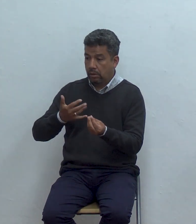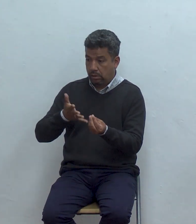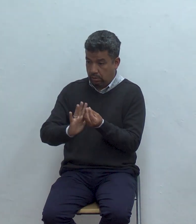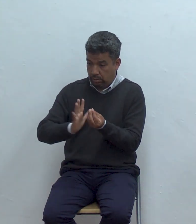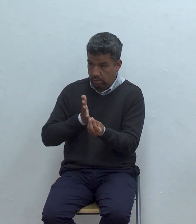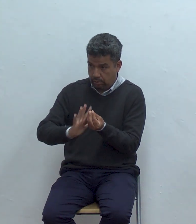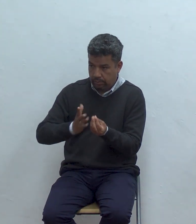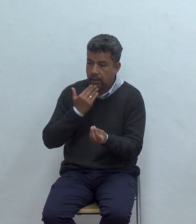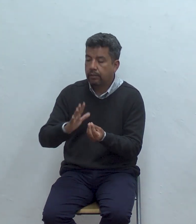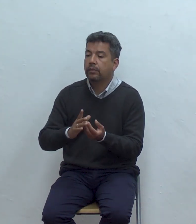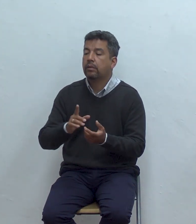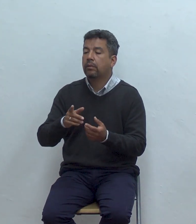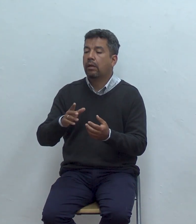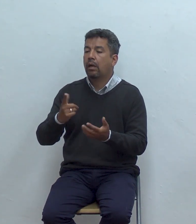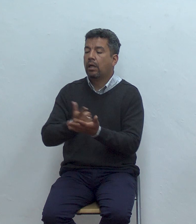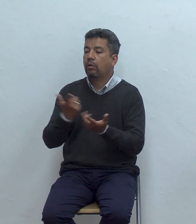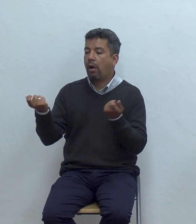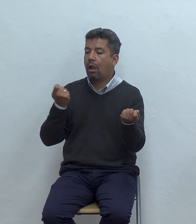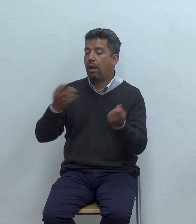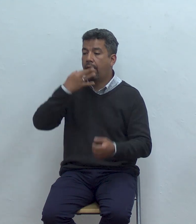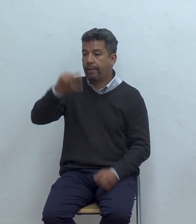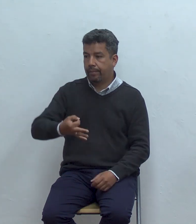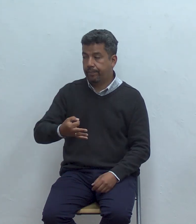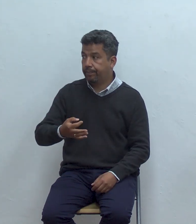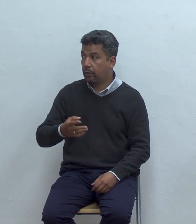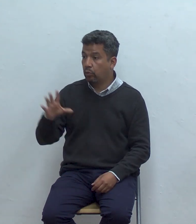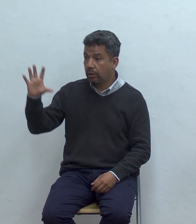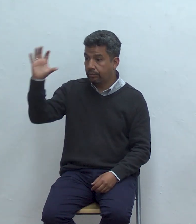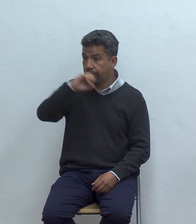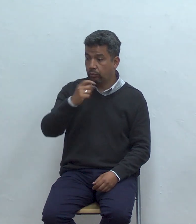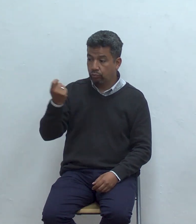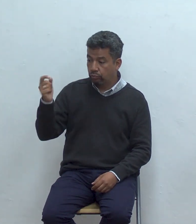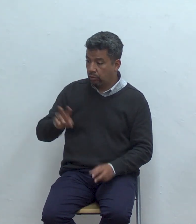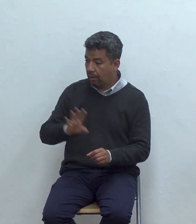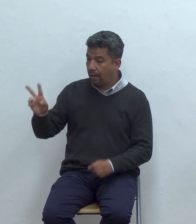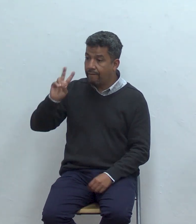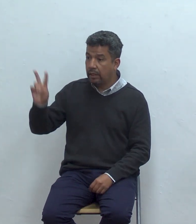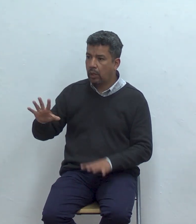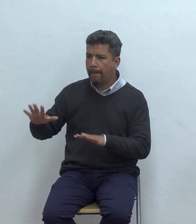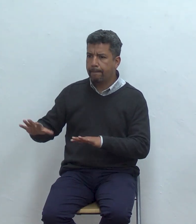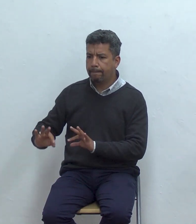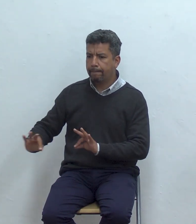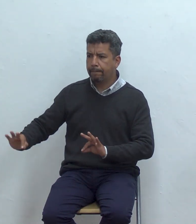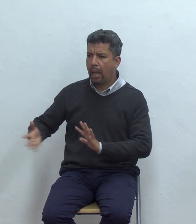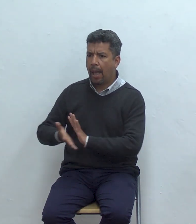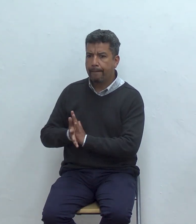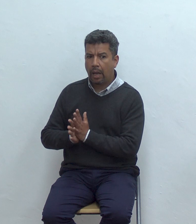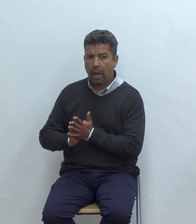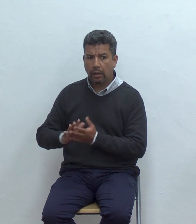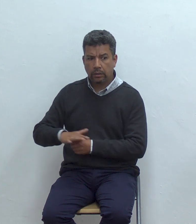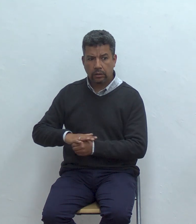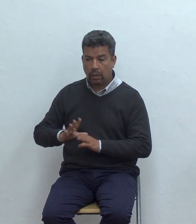ellos manipulan la verdad. ¿Usted se da cuenta que ya en Venezuela todo se calmó y que ahora están en paz y ya no pasa